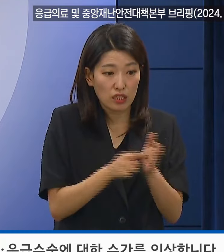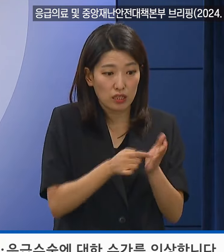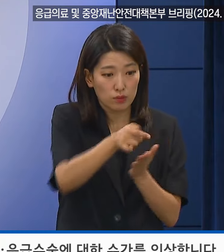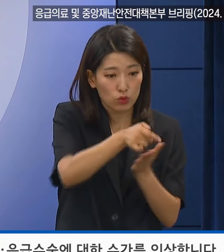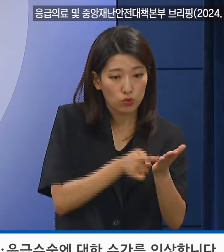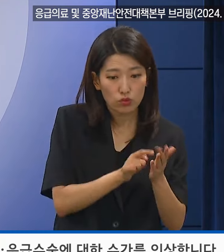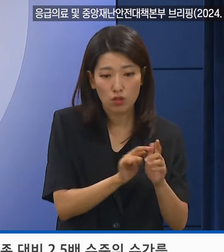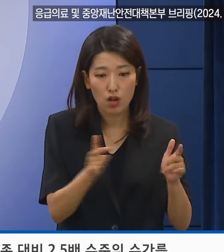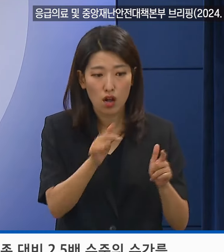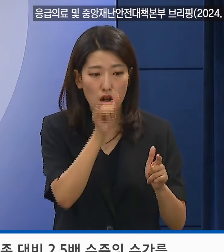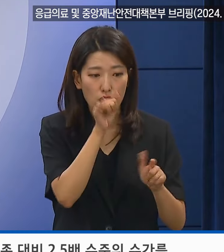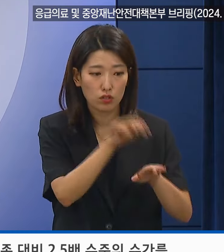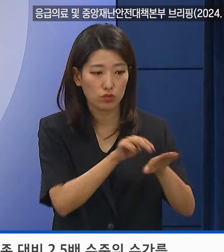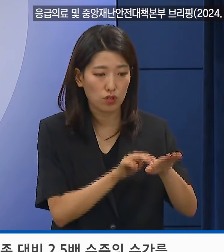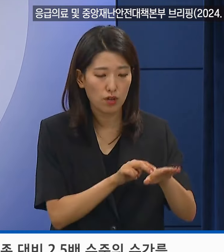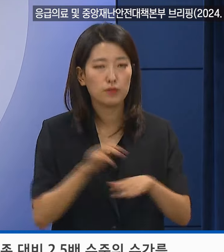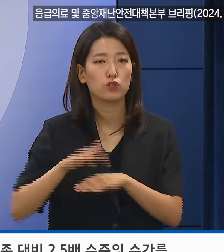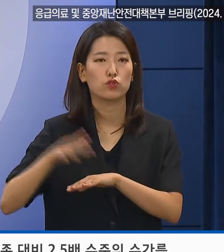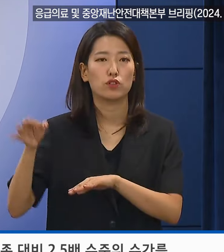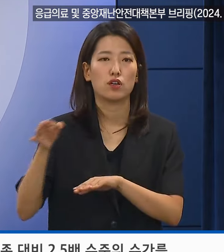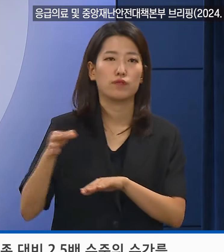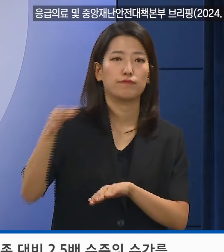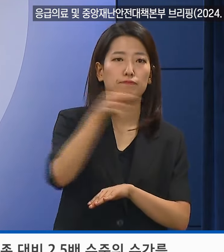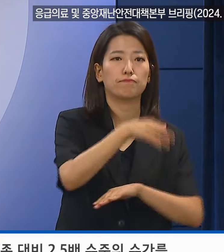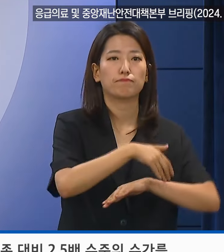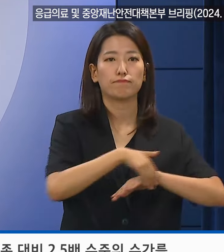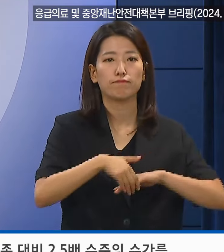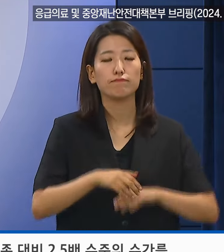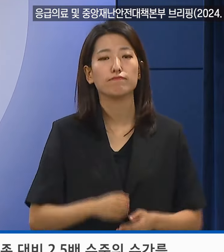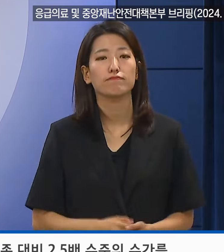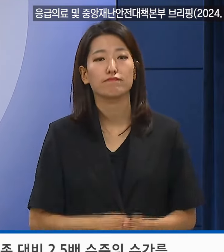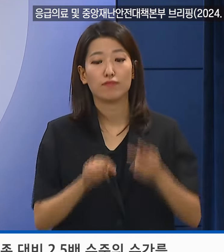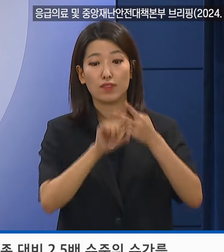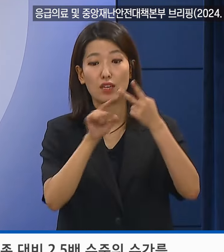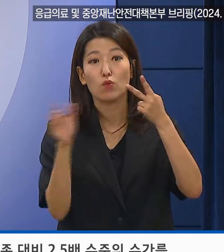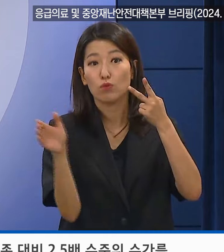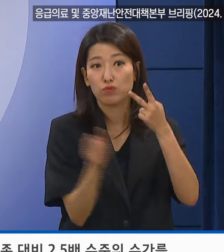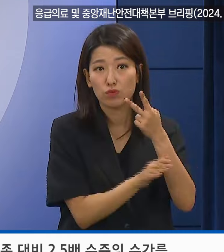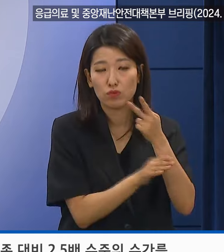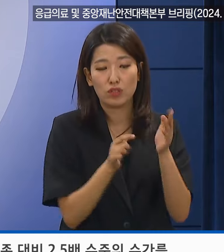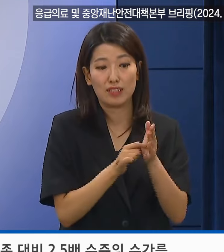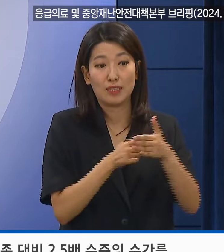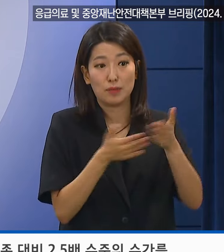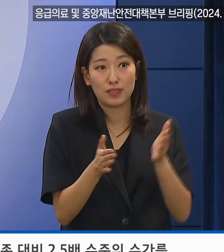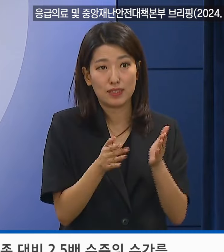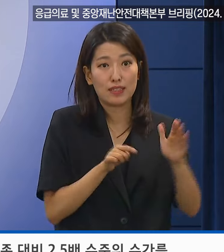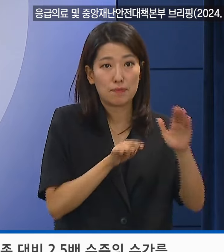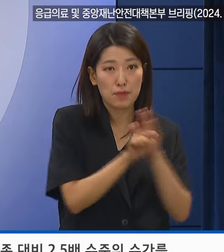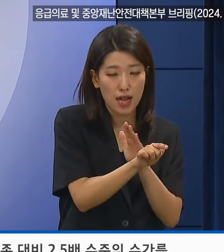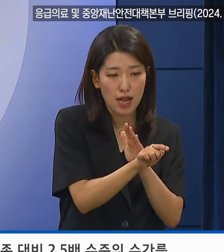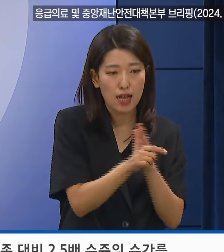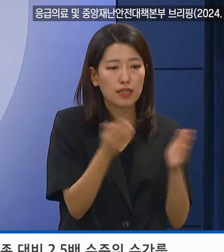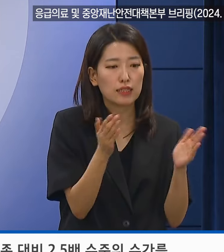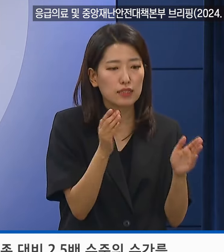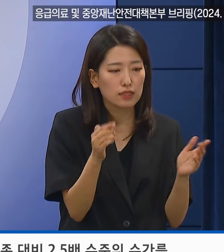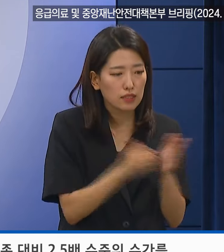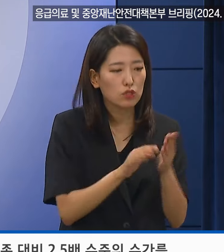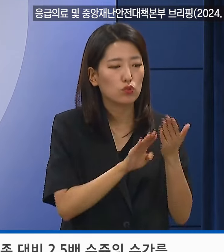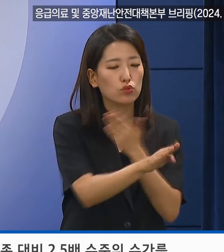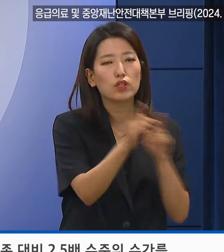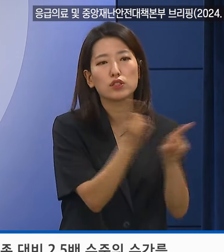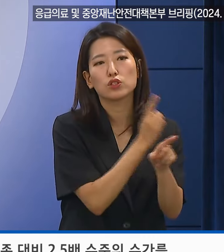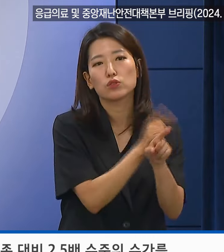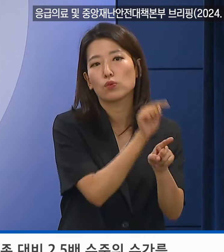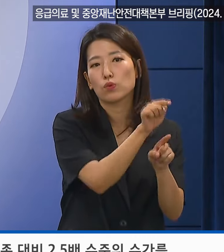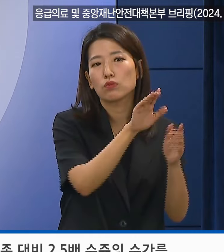수가를 인상합니다. 올해 2월부터 후속 진료 역량 강화 차원에서 기존 대비 2.5배